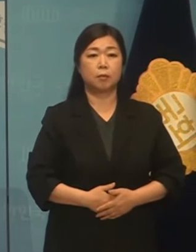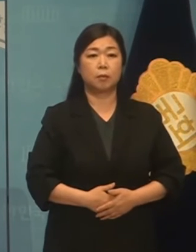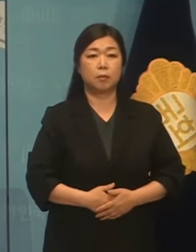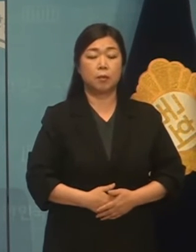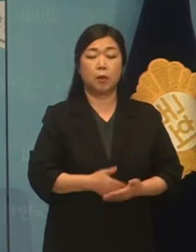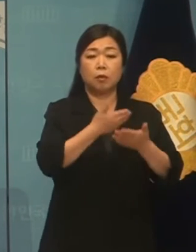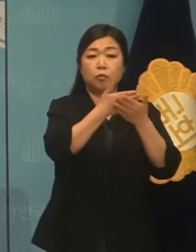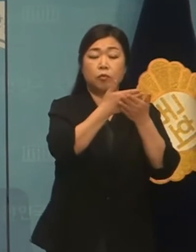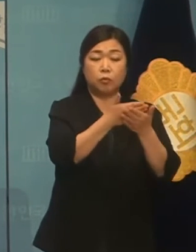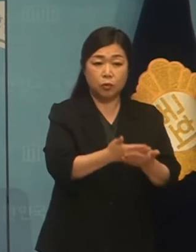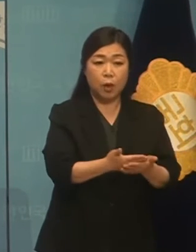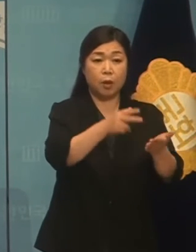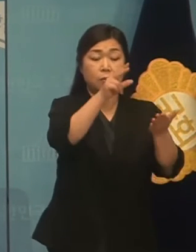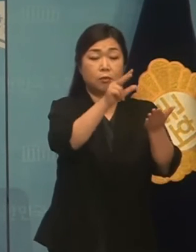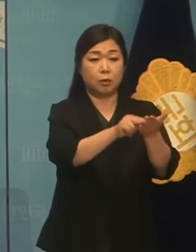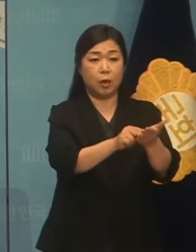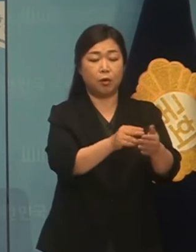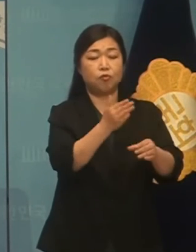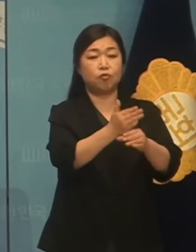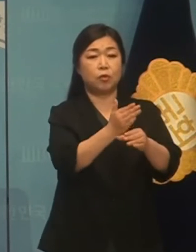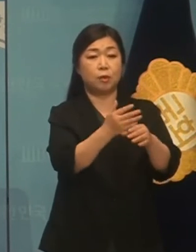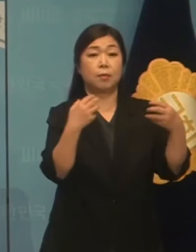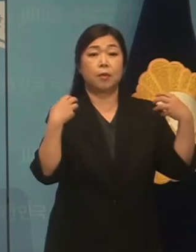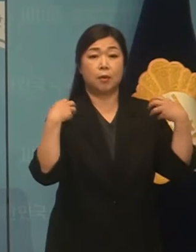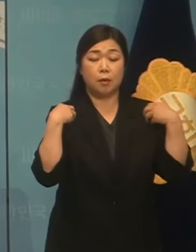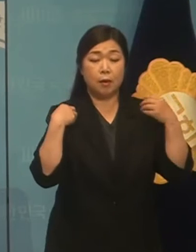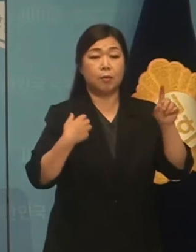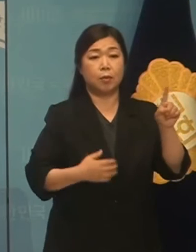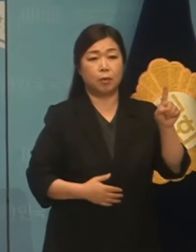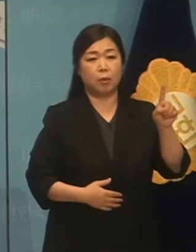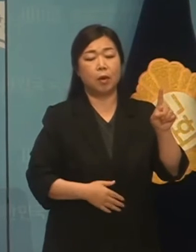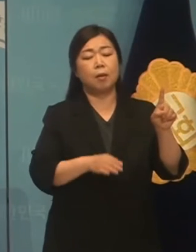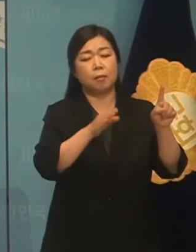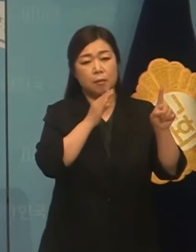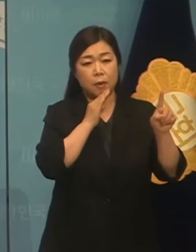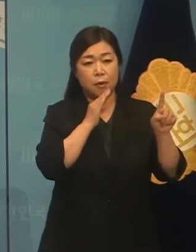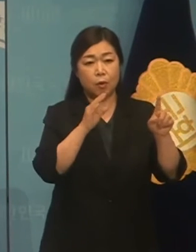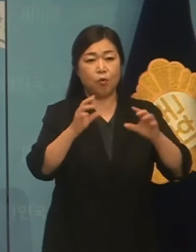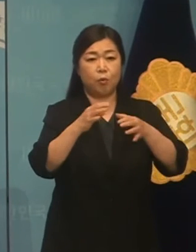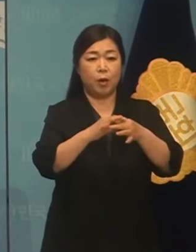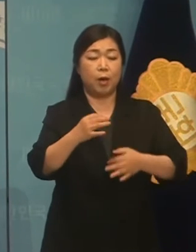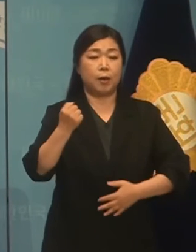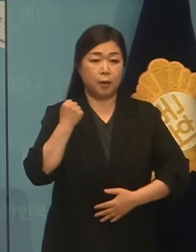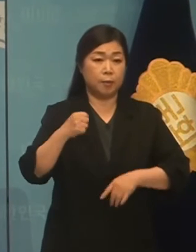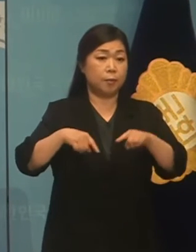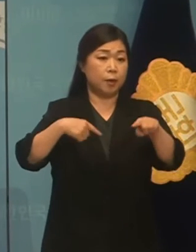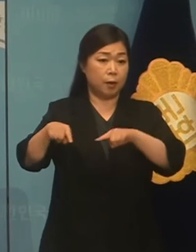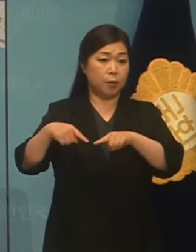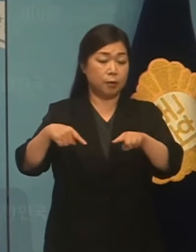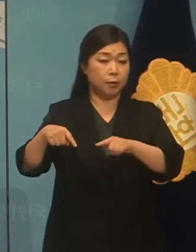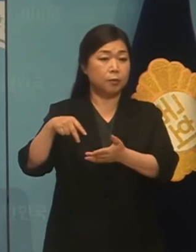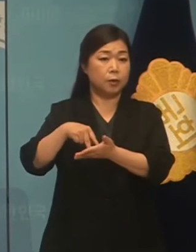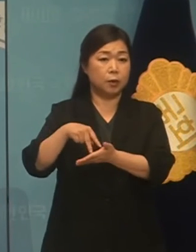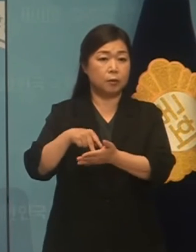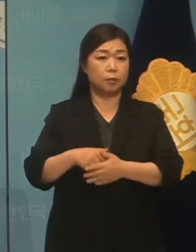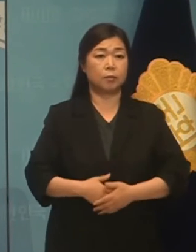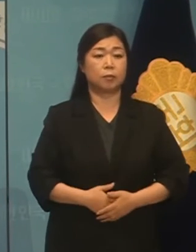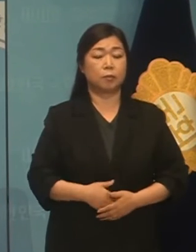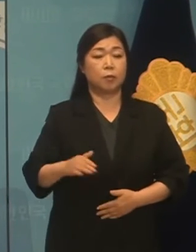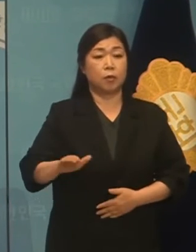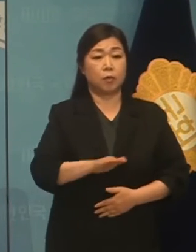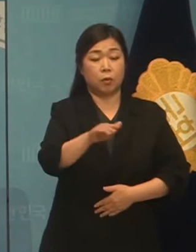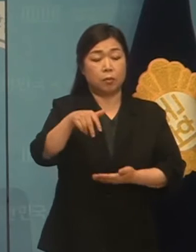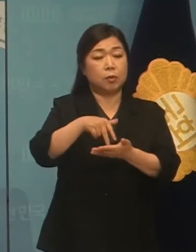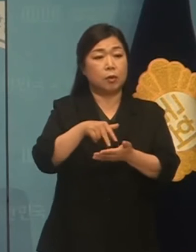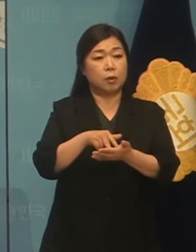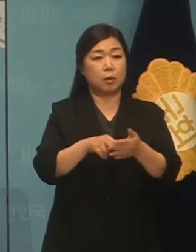이 중차대한 과업의 중심 역할을 해야 하는 것이 바로 국민의 힘입니다. 우리 당은 사실